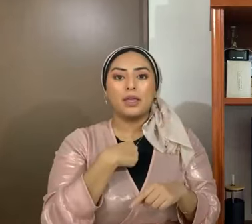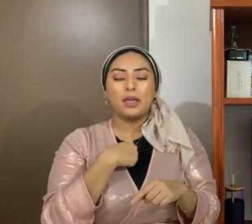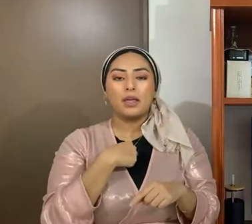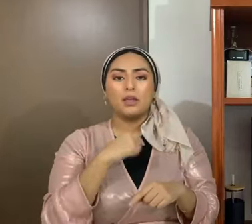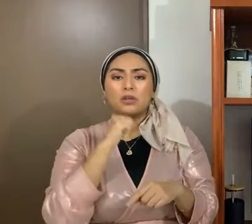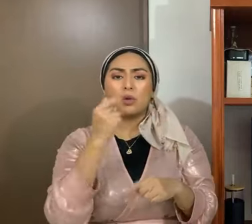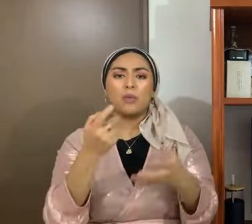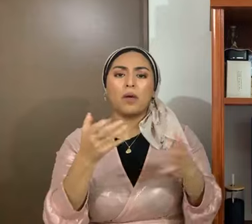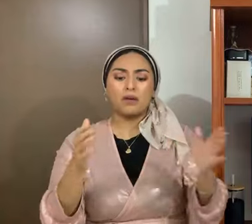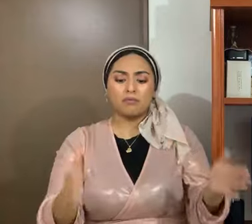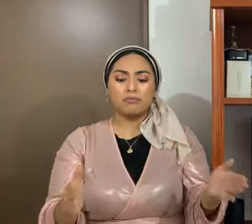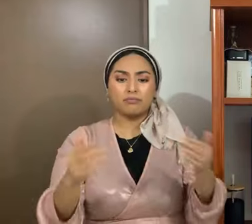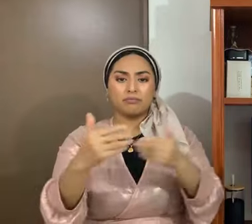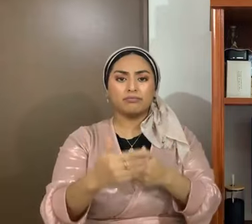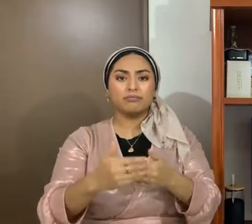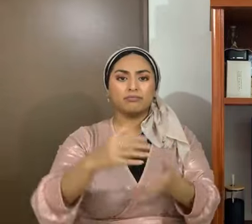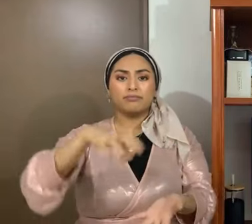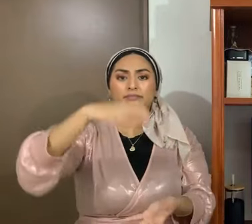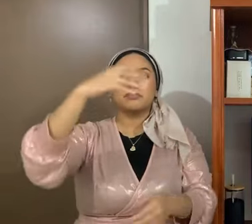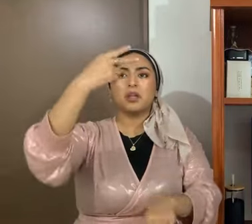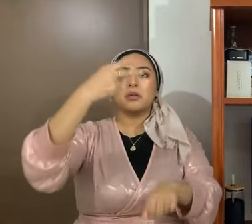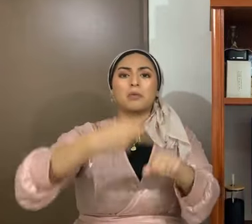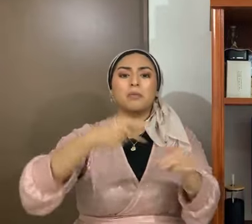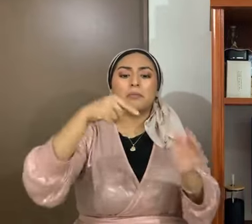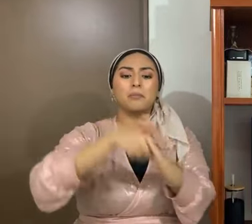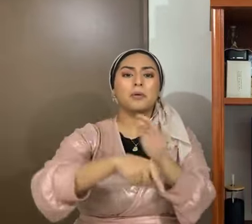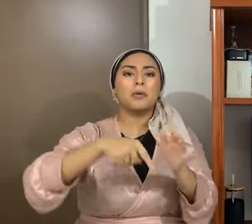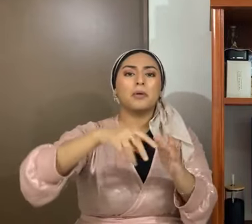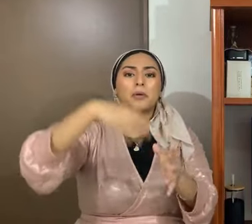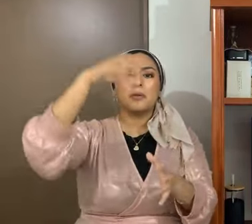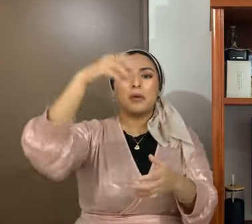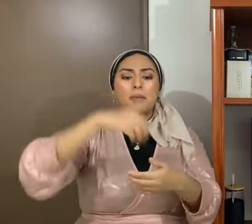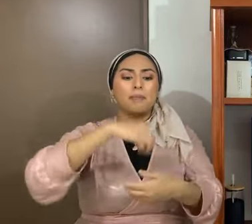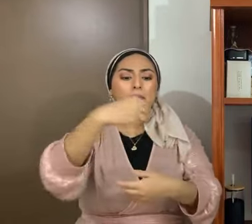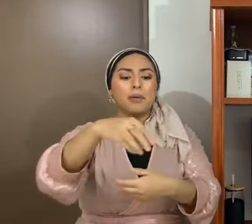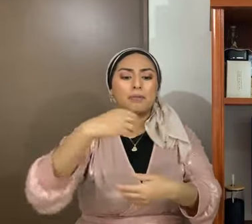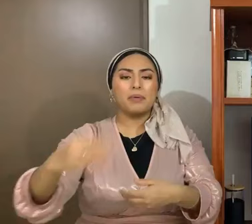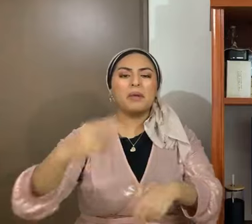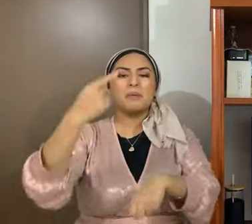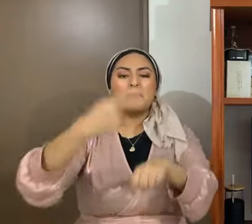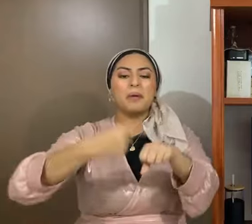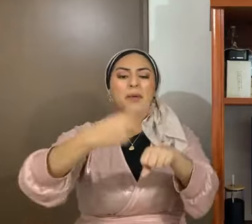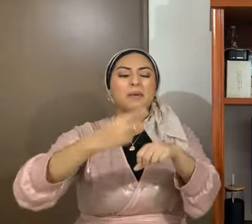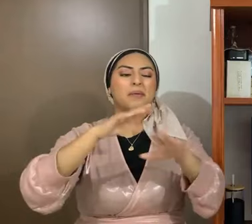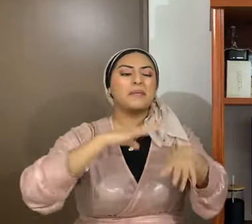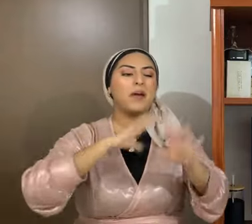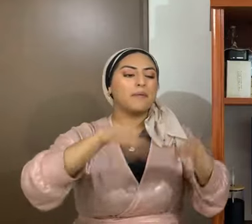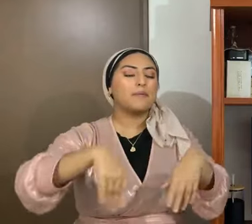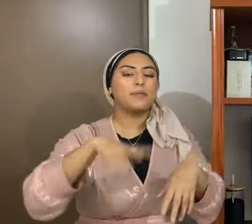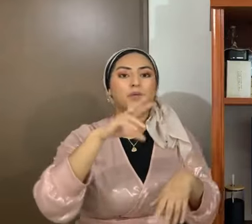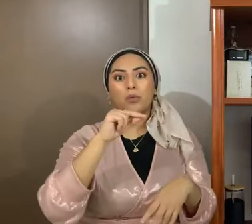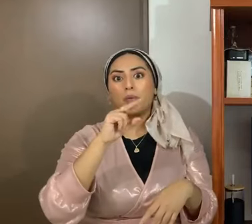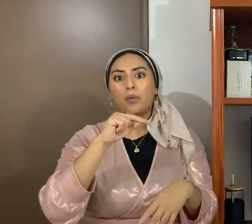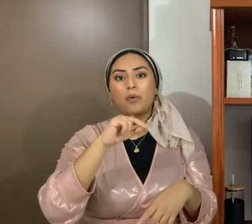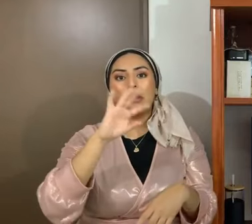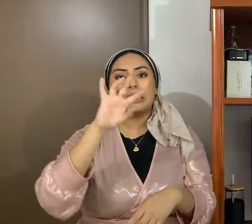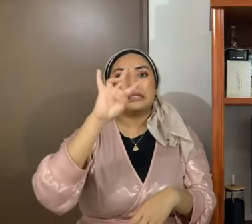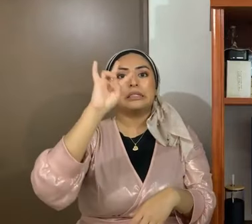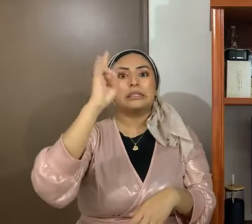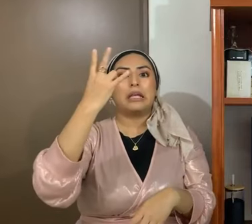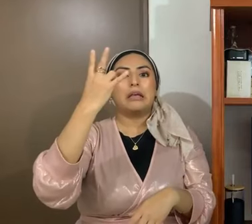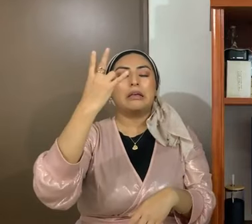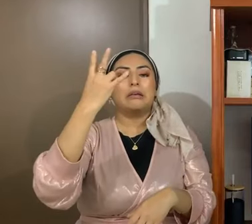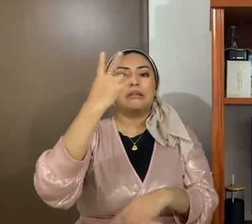un altar que dijeran, bueno, pues ya, 2 sacrificios, ya, quedó puro. Los Kohanim puros, ya, listo. No,